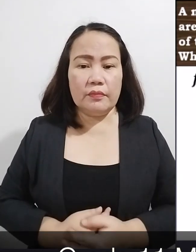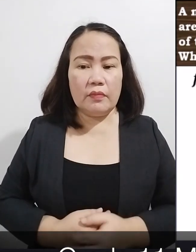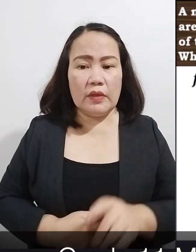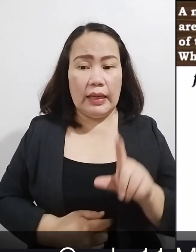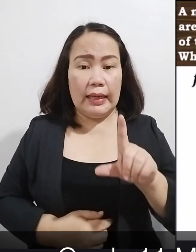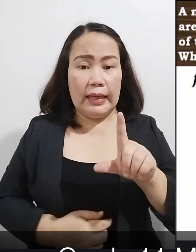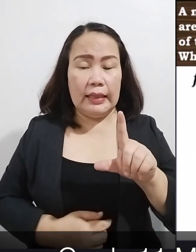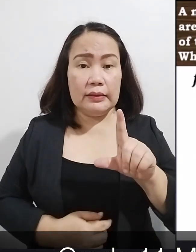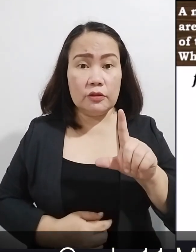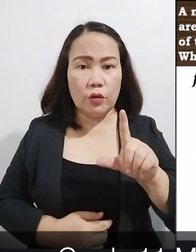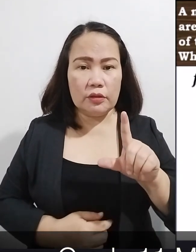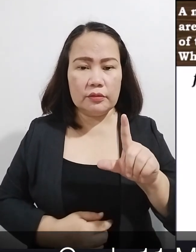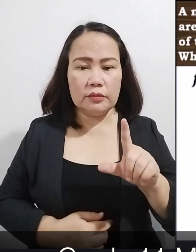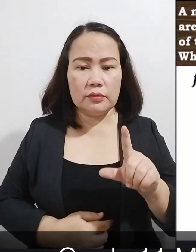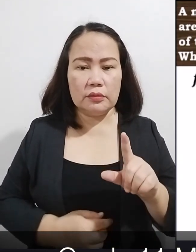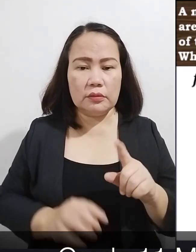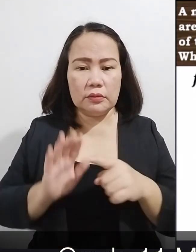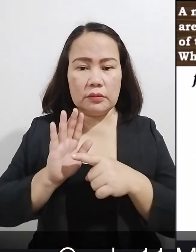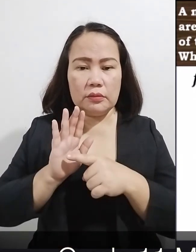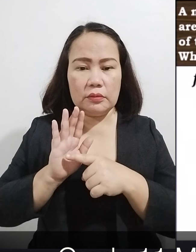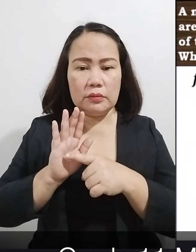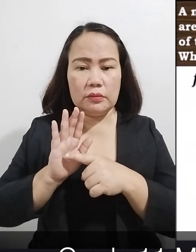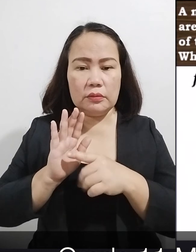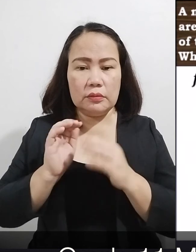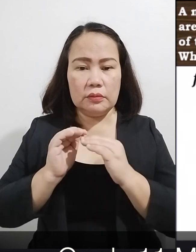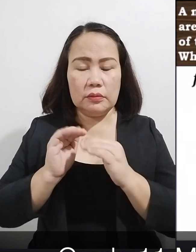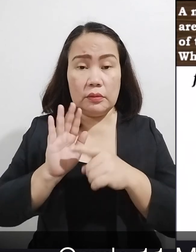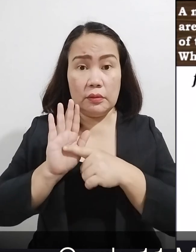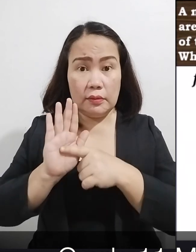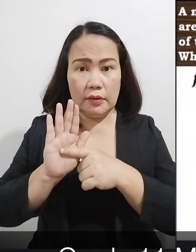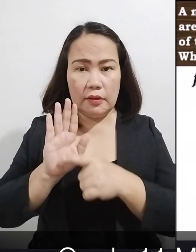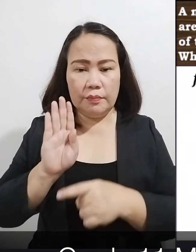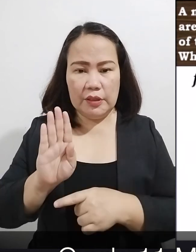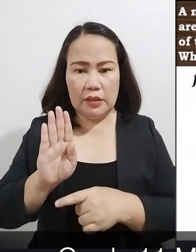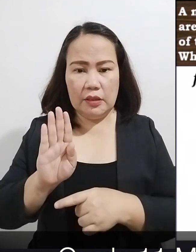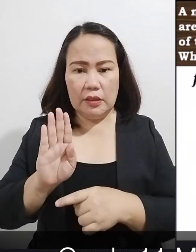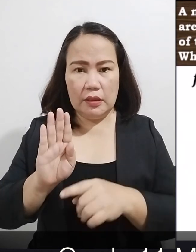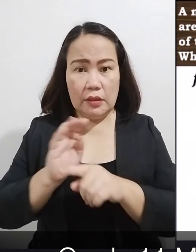muna natin yung length gamit yung formula ng negative b over 2a.